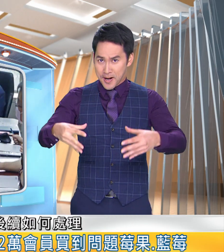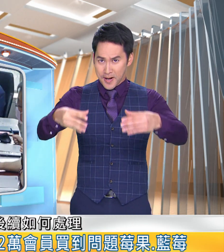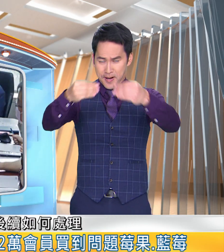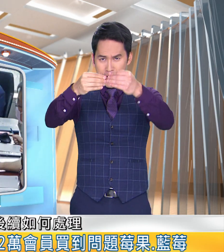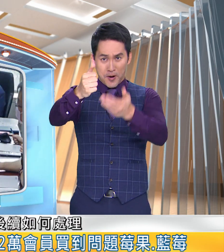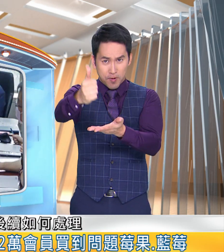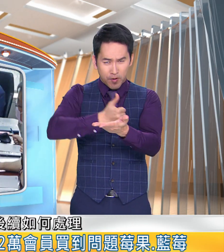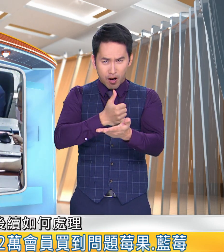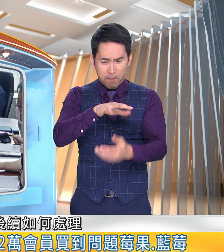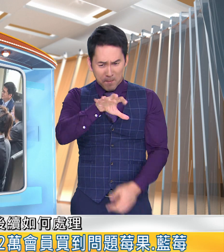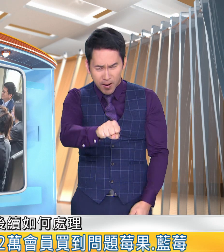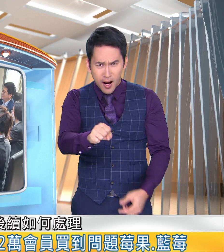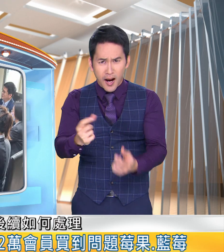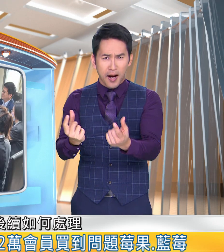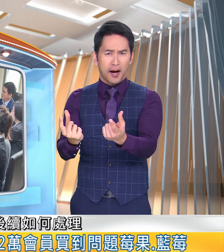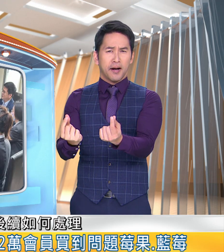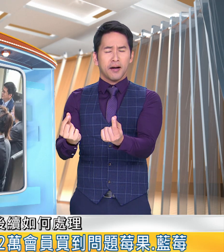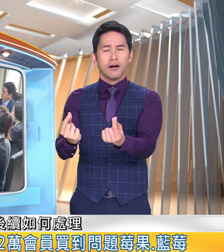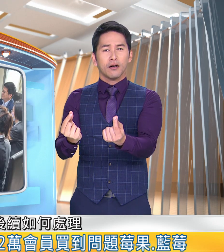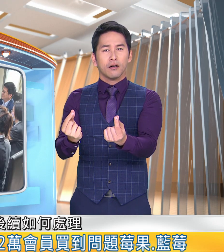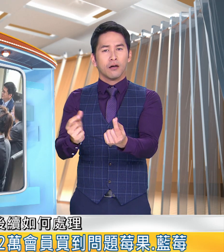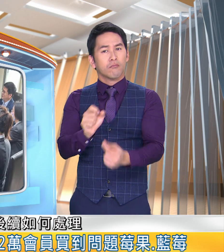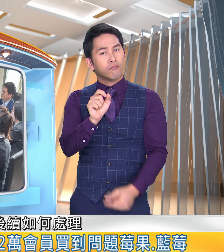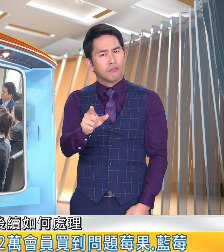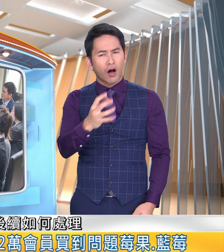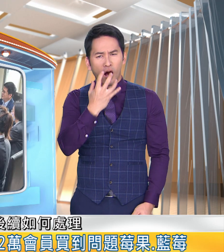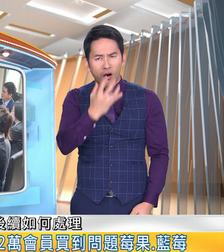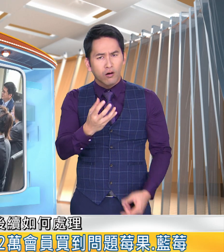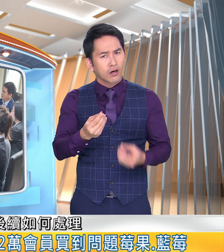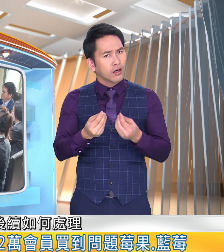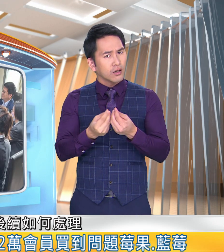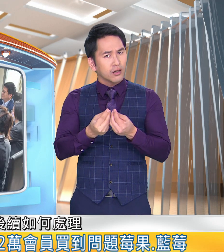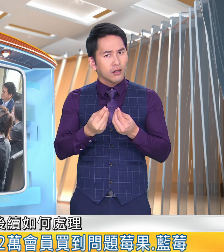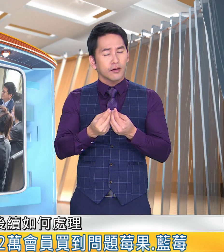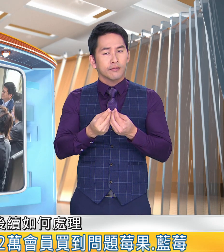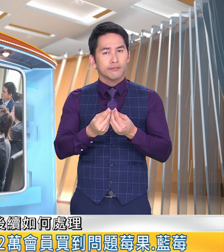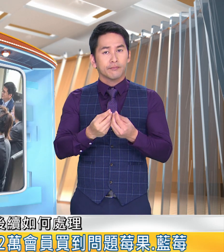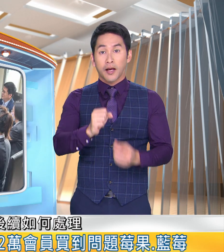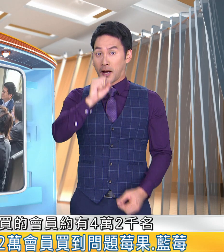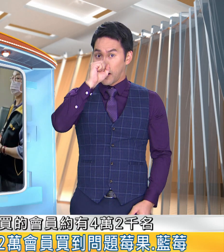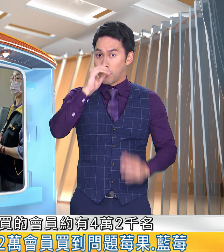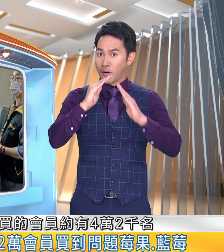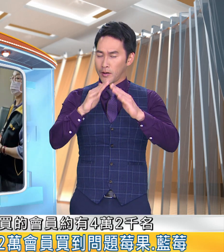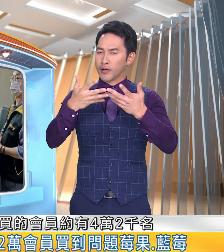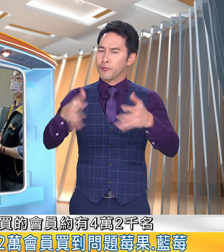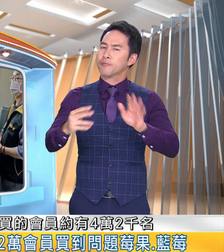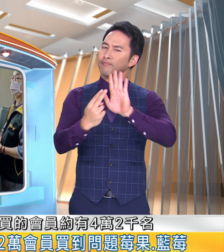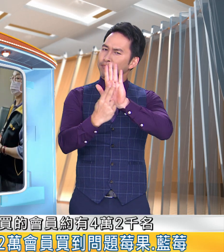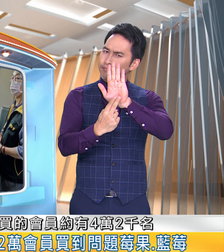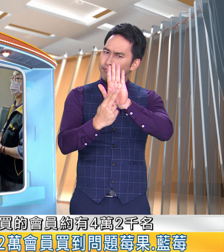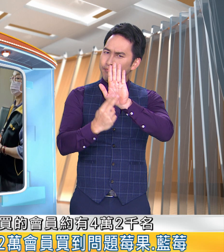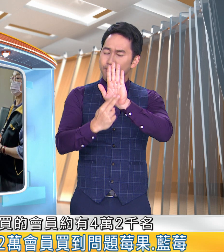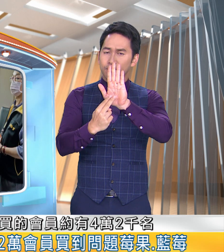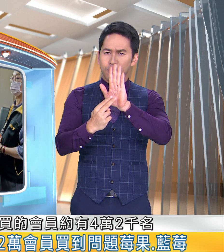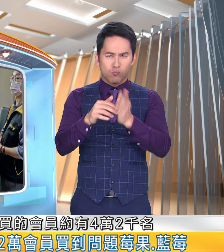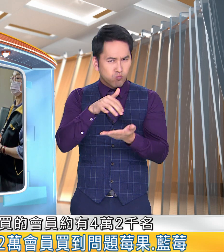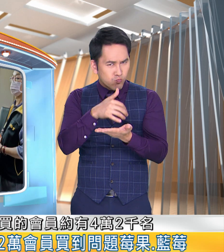题，后续要如何处理？好事多表示，有购买的会员约